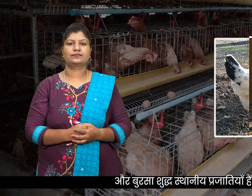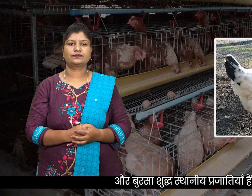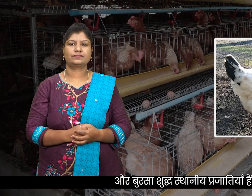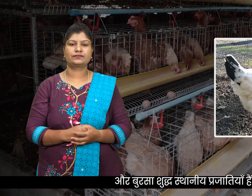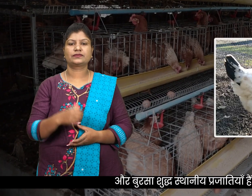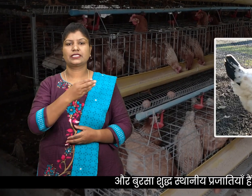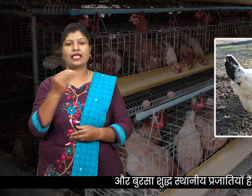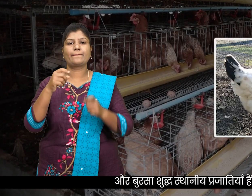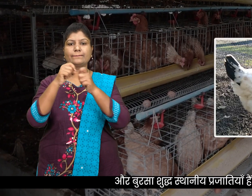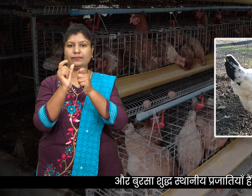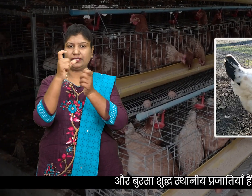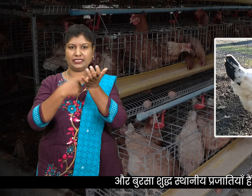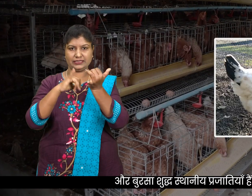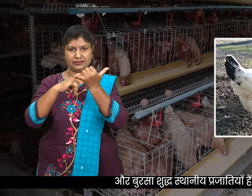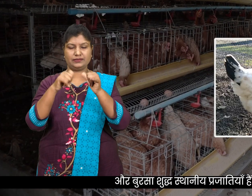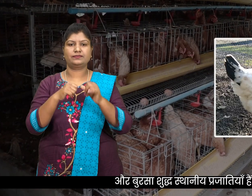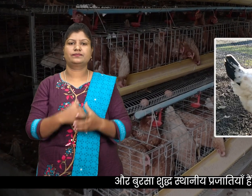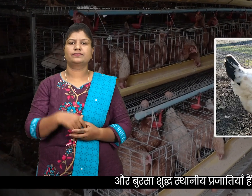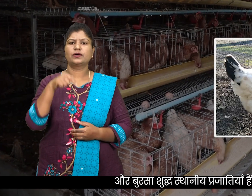और बुरसा शुद्ध स्थानीय प्रजातियां हैं।